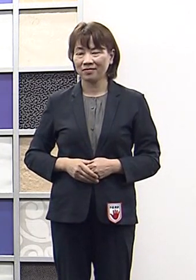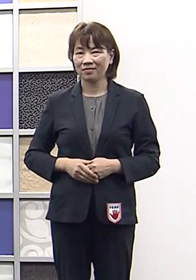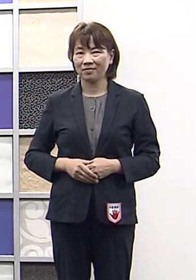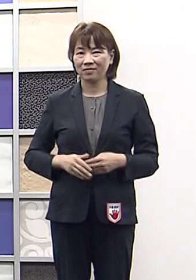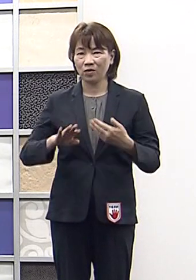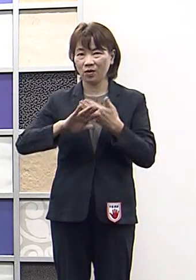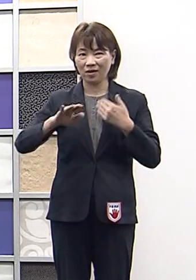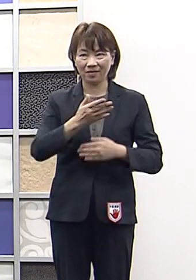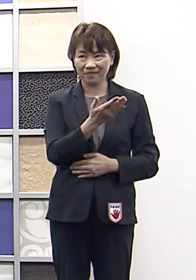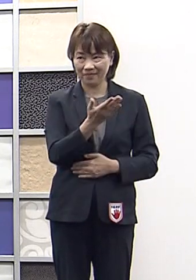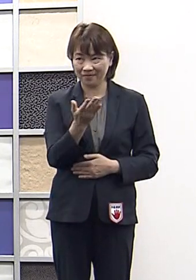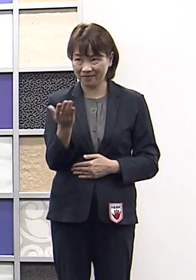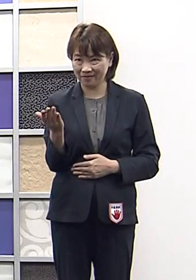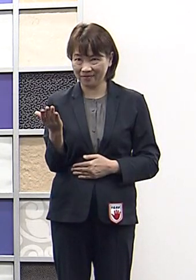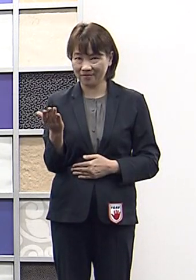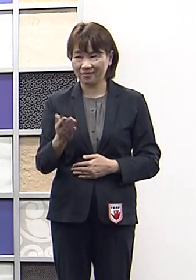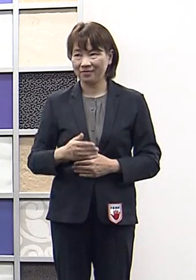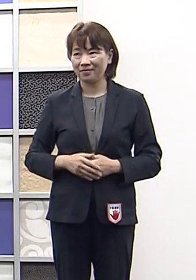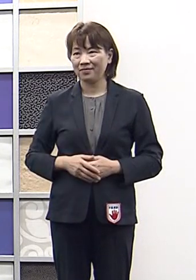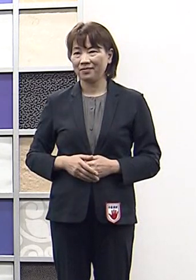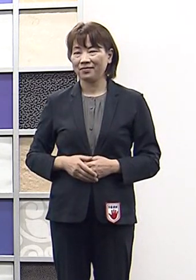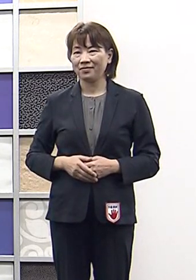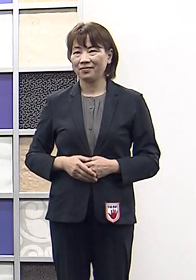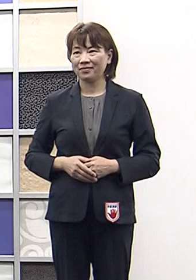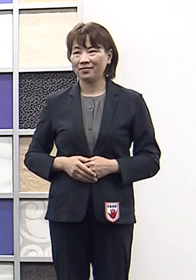他にいかがでしょうか。